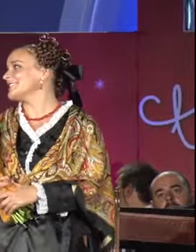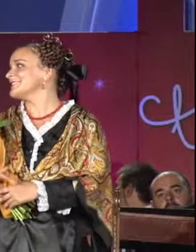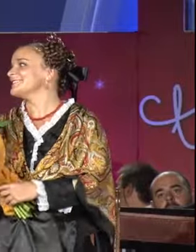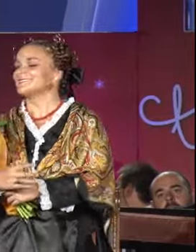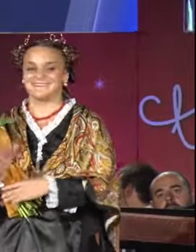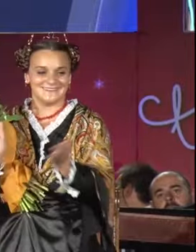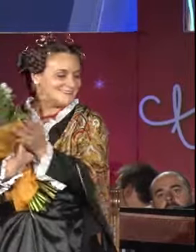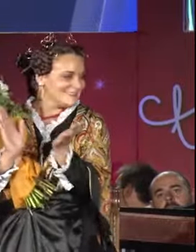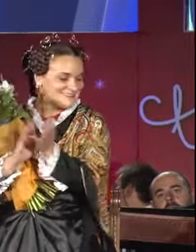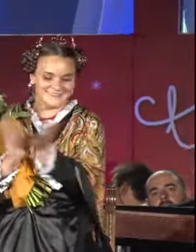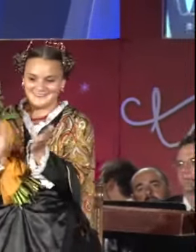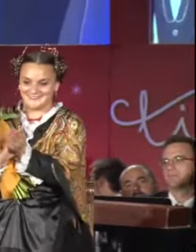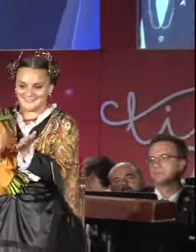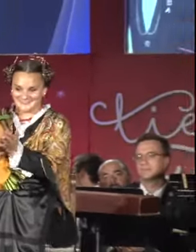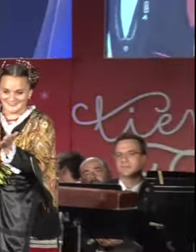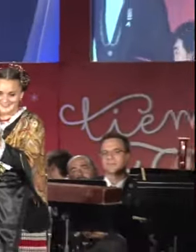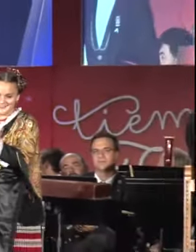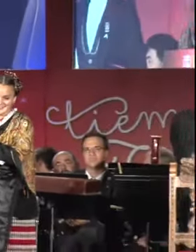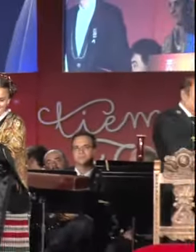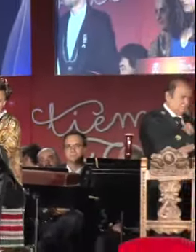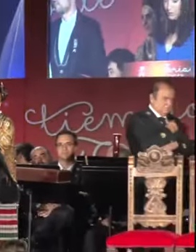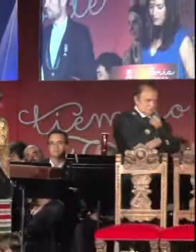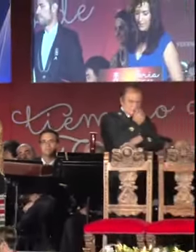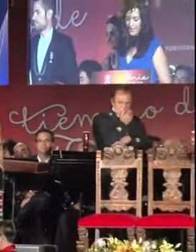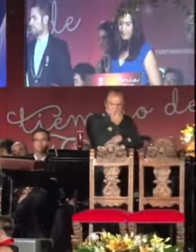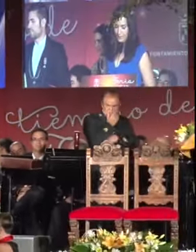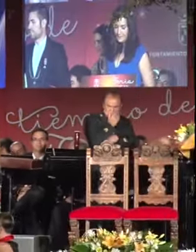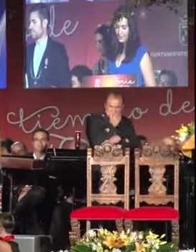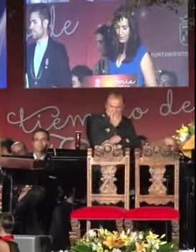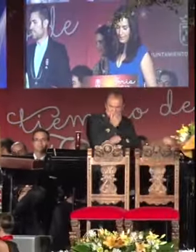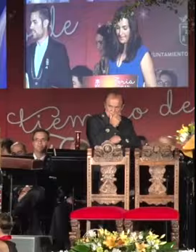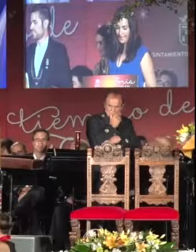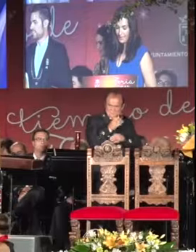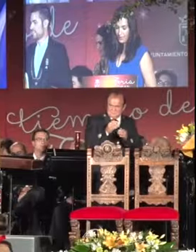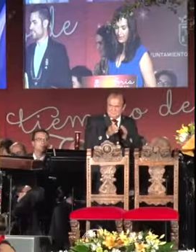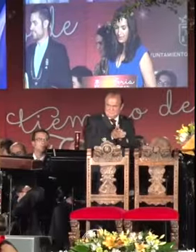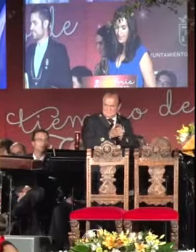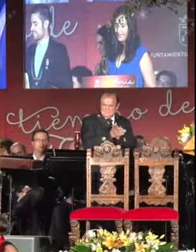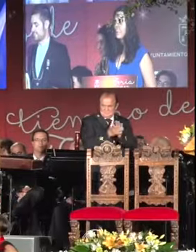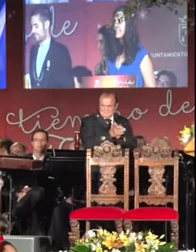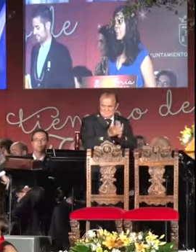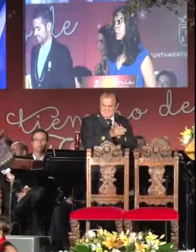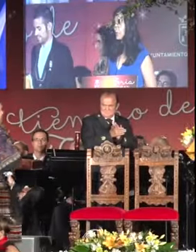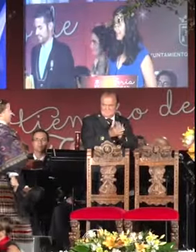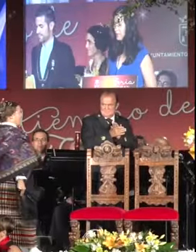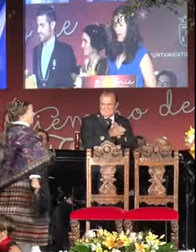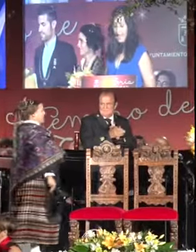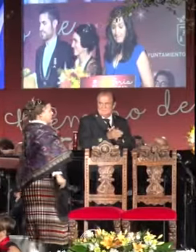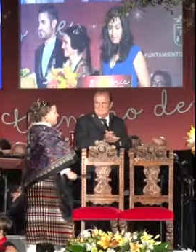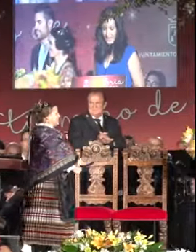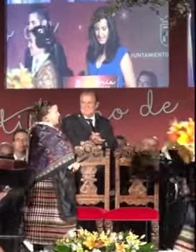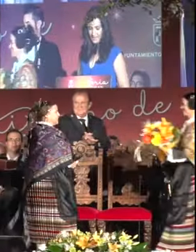Un aplauso también para ellos. Carmen y Víctor Manuel se presentaron en pareja a la convocatoria. Entre ellos tienen